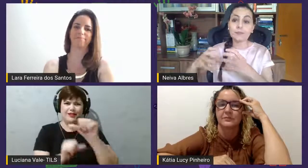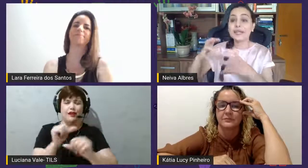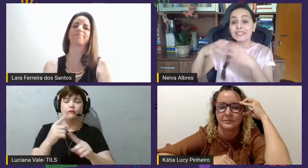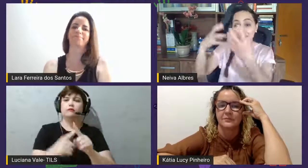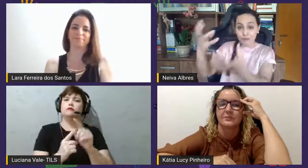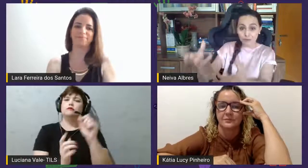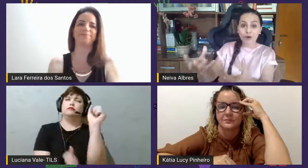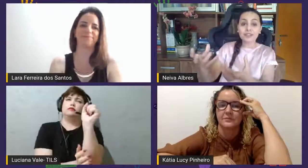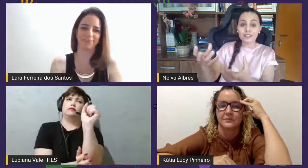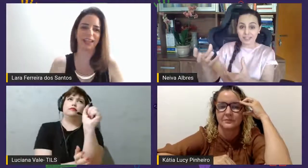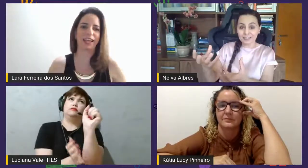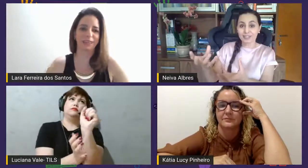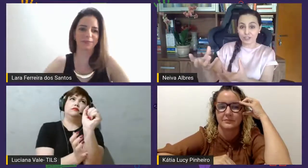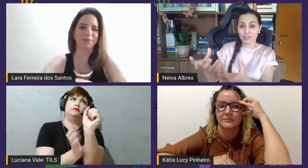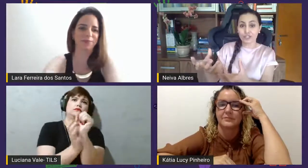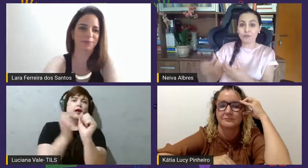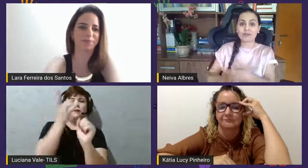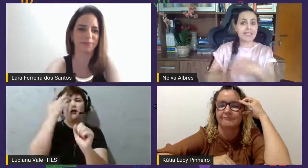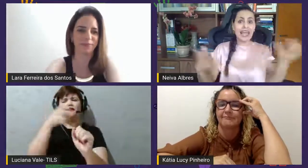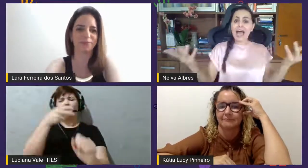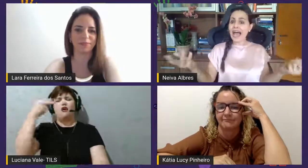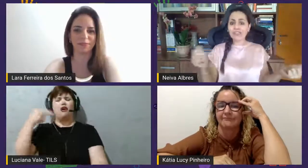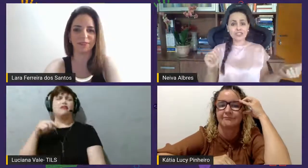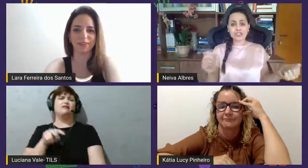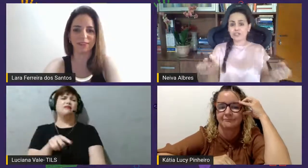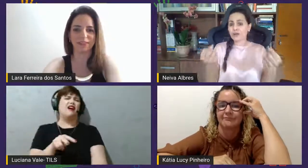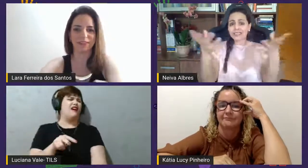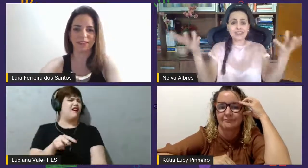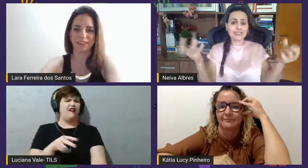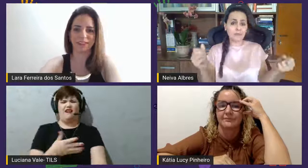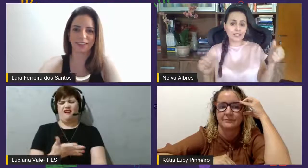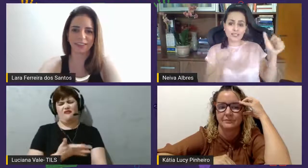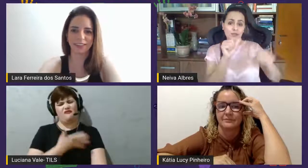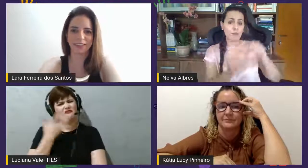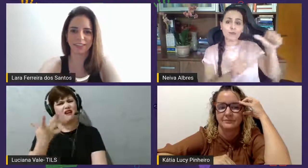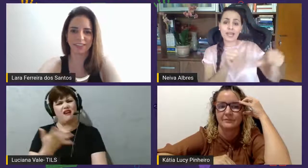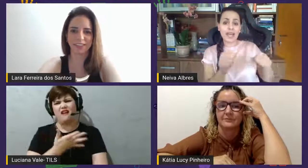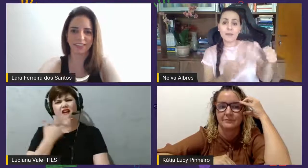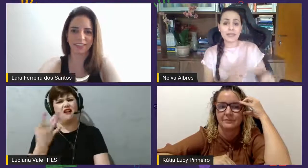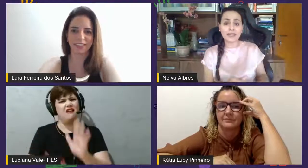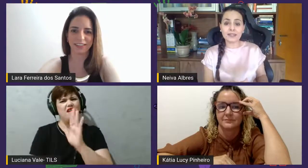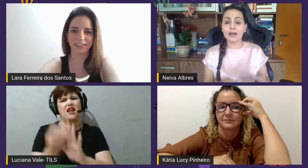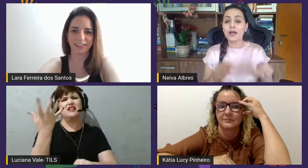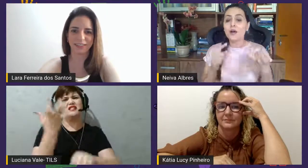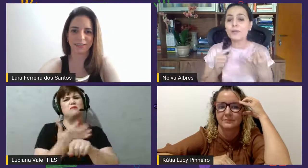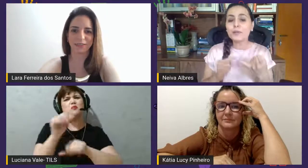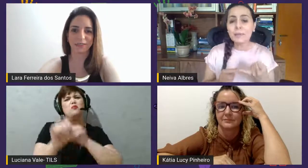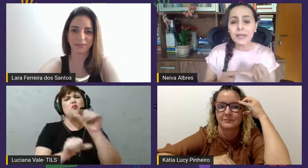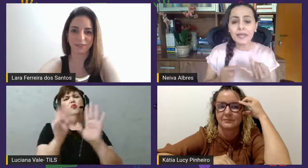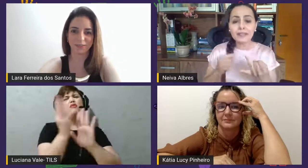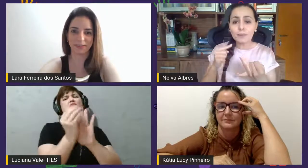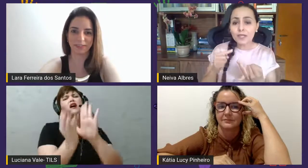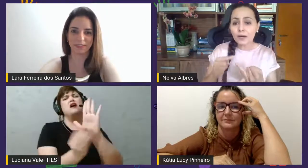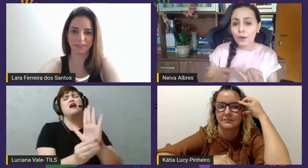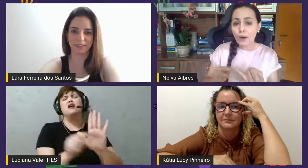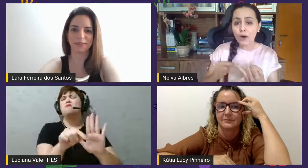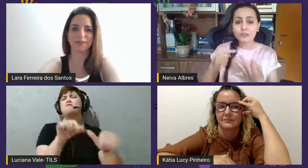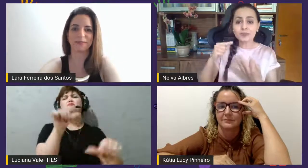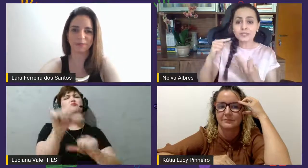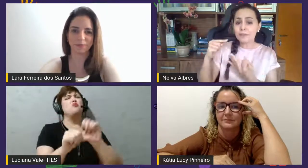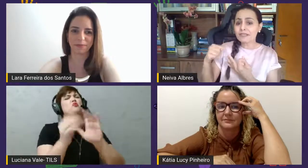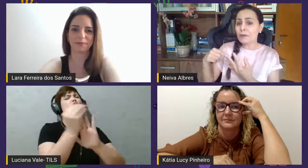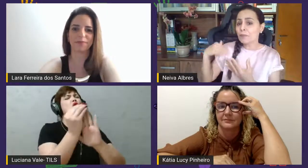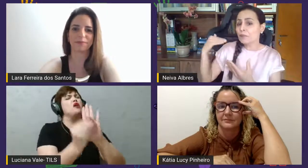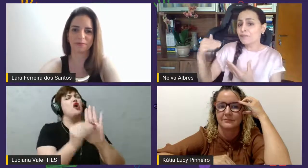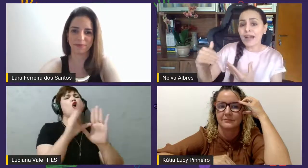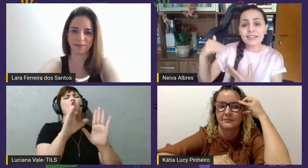burocracia aí. Para quem está de fora, está assistindo, pode falar assim, ai, gente, é só criar disciplina, é só mudar a ementa. Muda ementa, muda